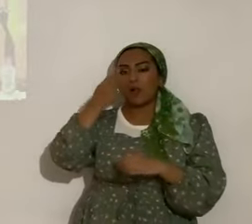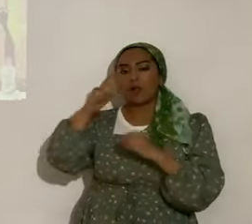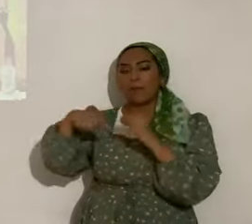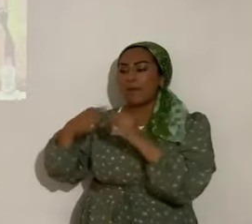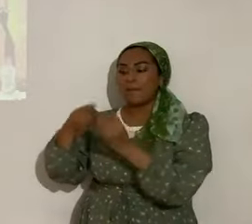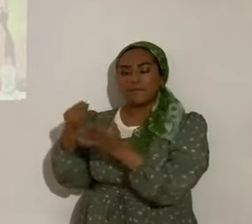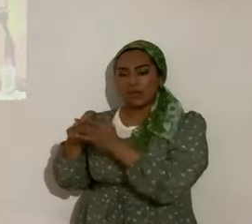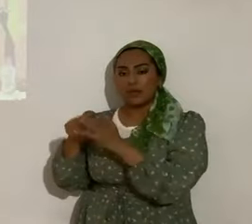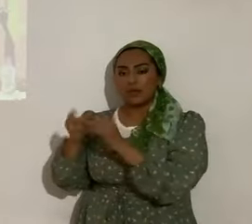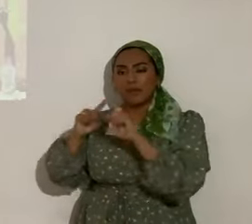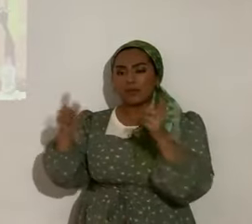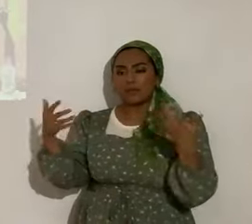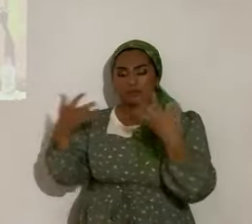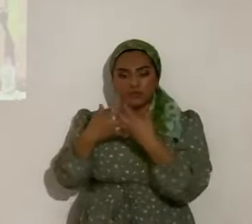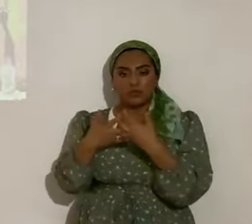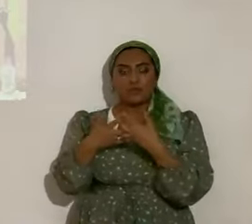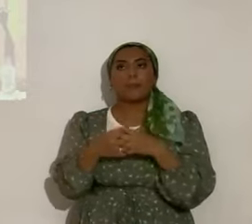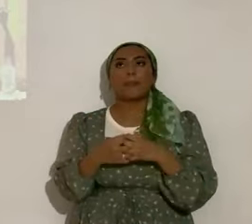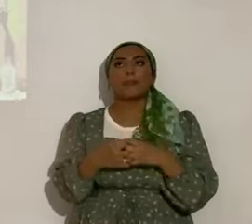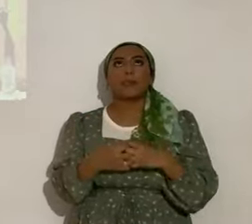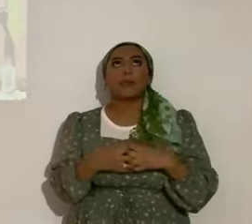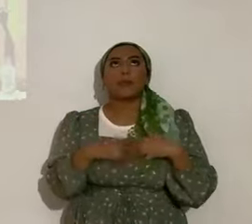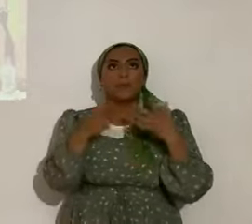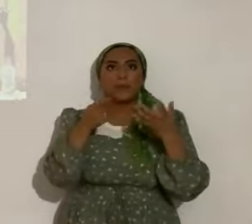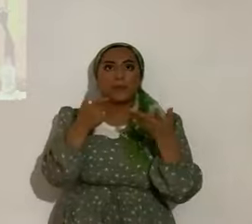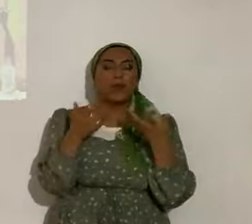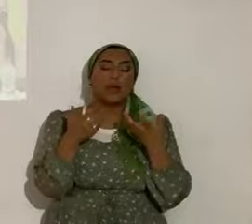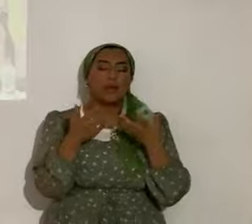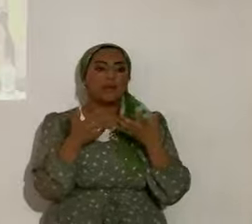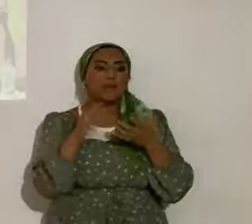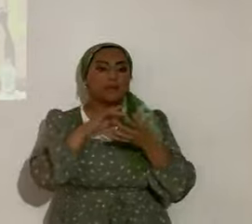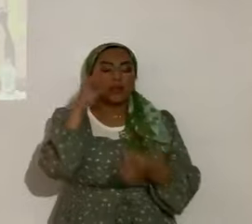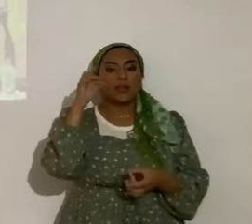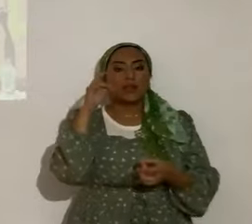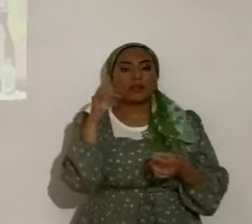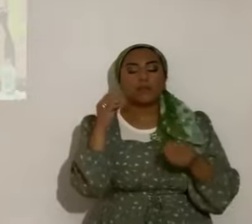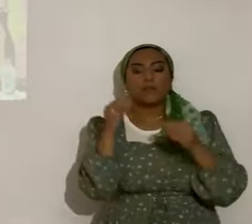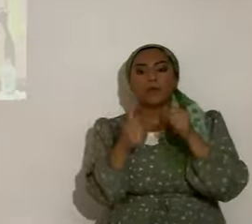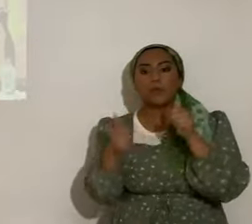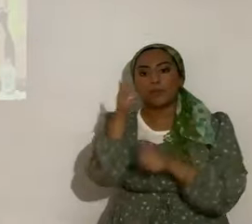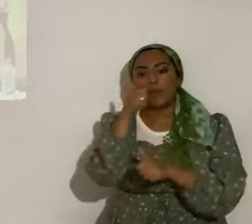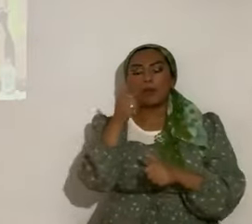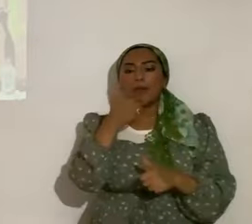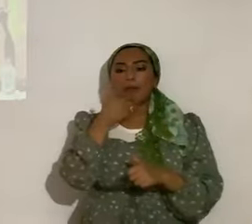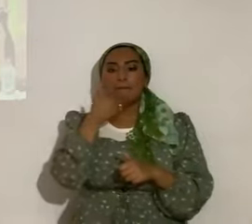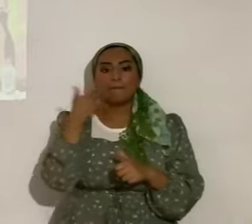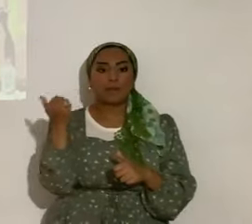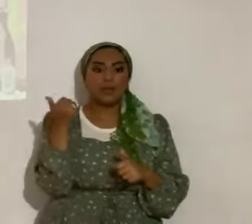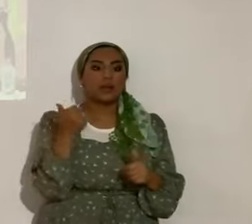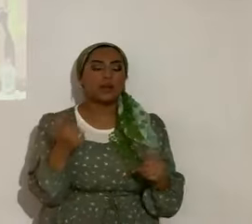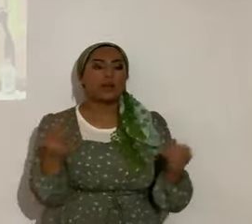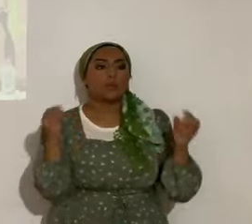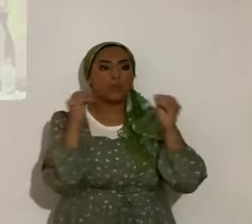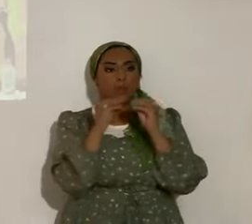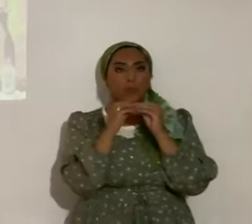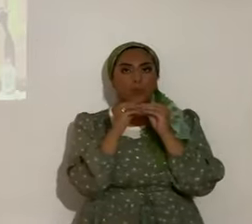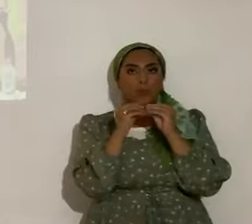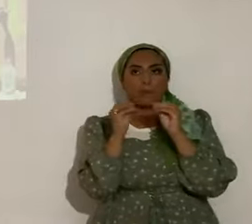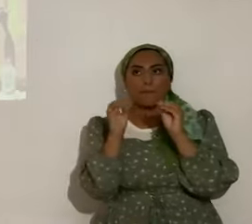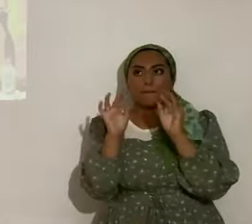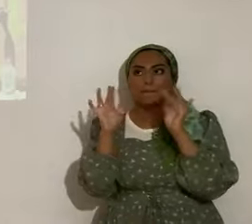Pero incluye muchas cosas. ¿Quieres tener una vida más alta en lo espiritual? Mejor, más espléndida.